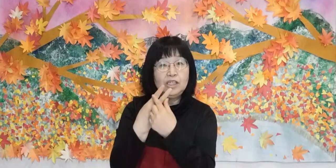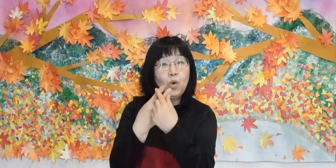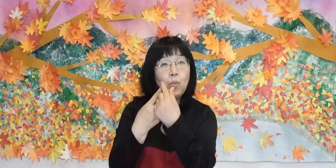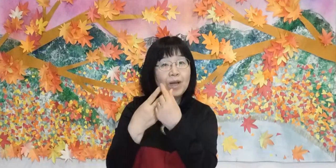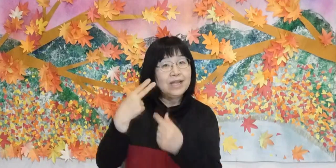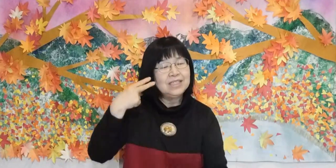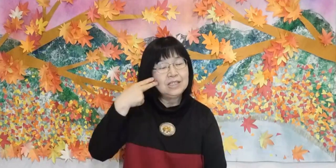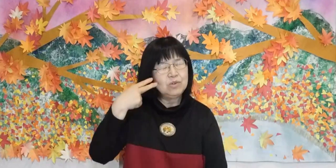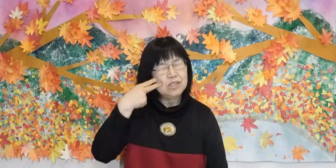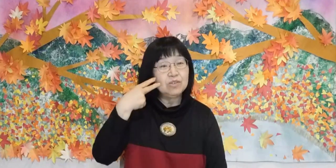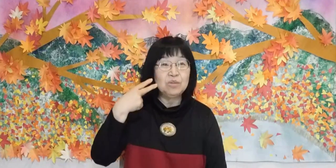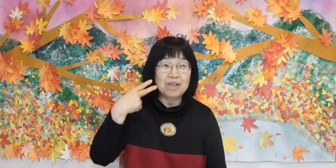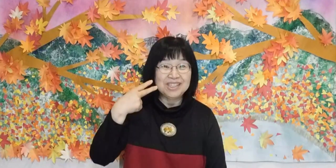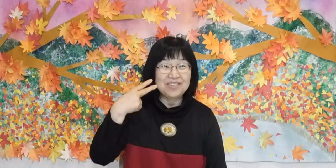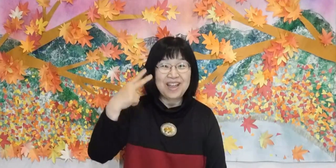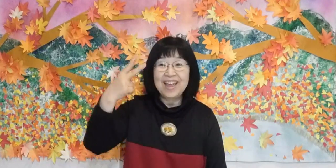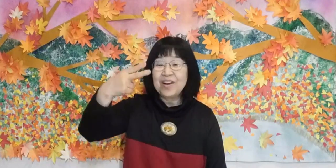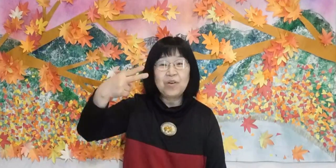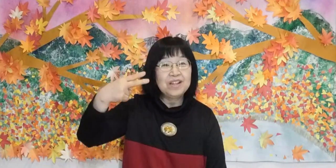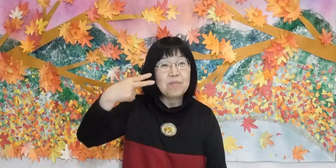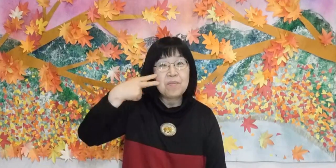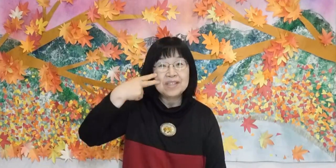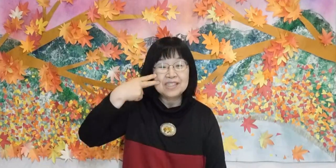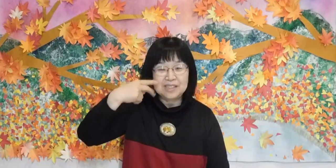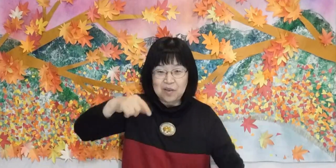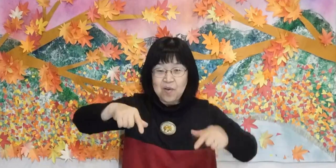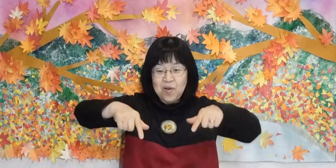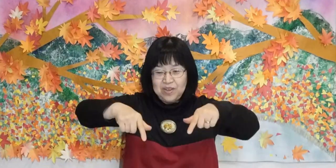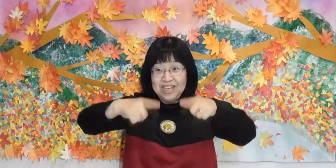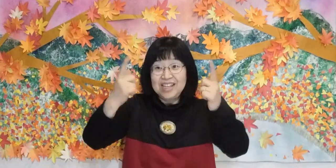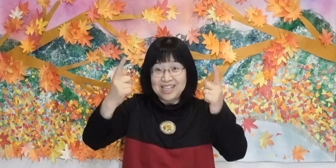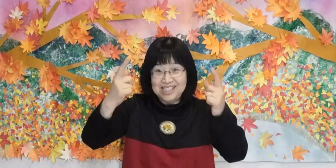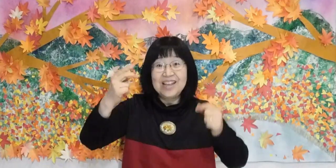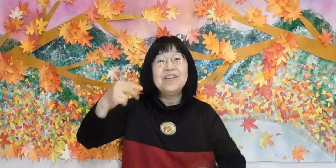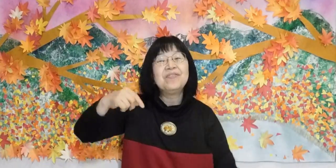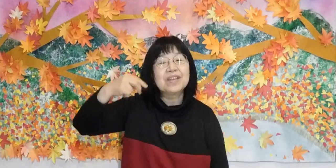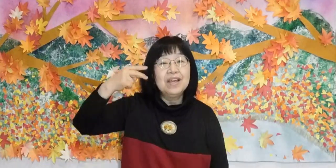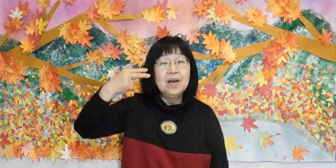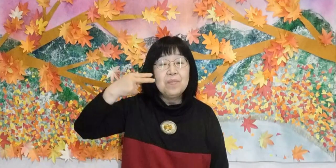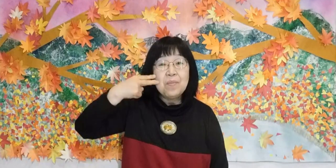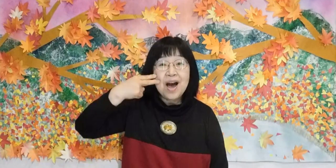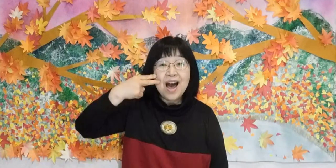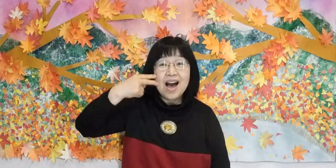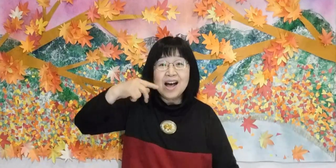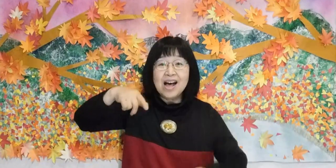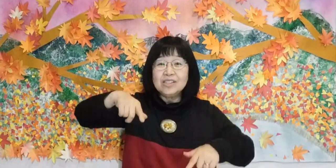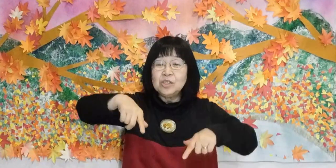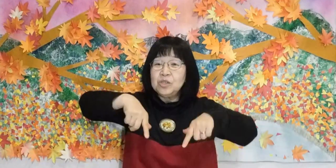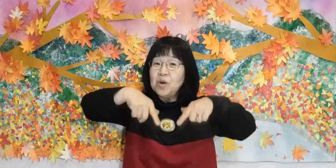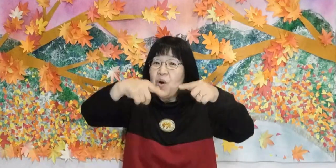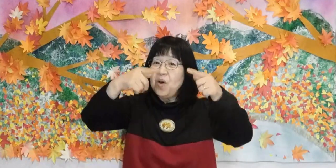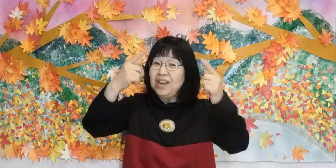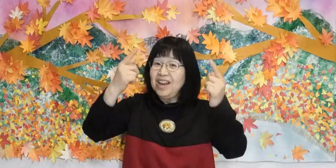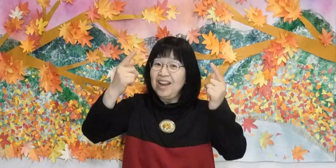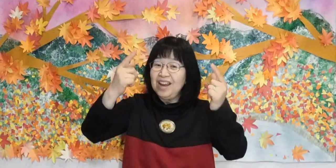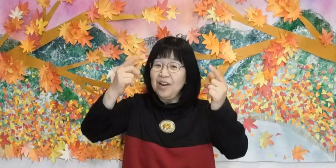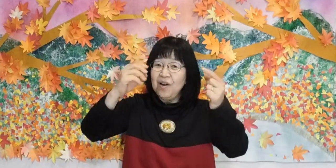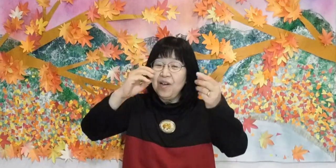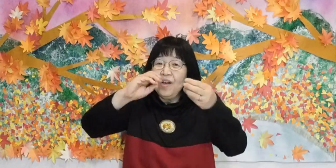本歯でチクチクしますので、これで松の木です。松の色、